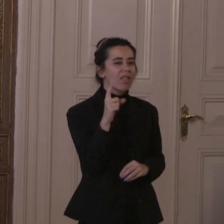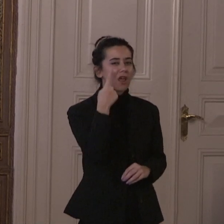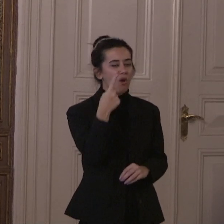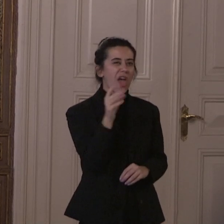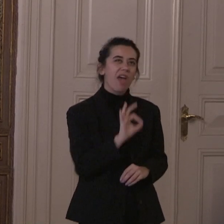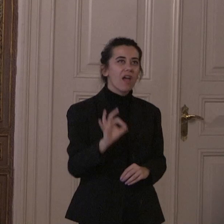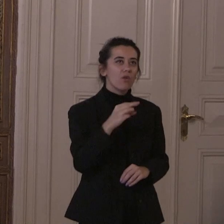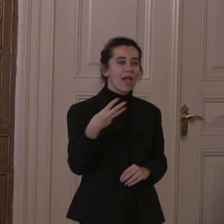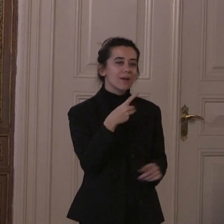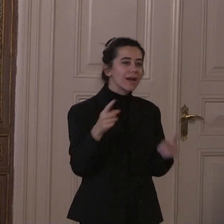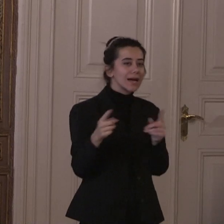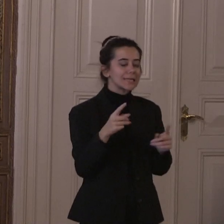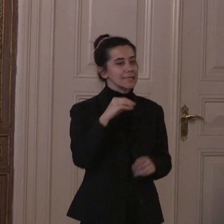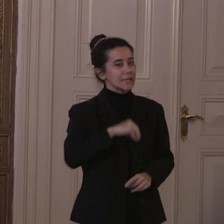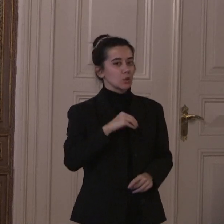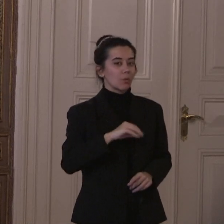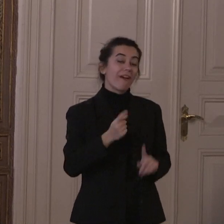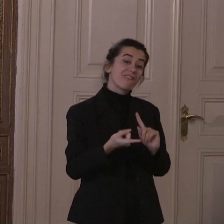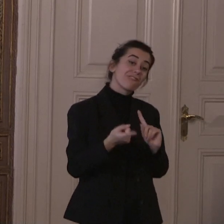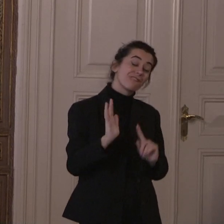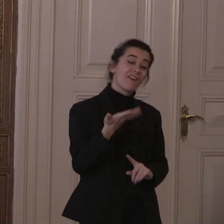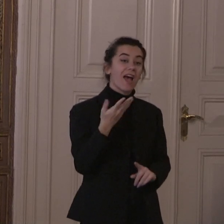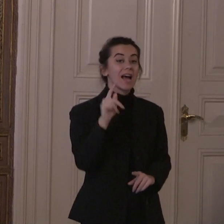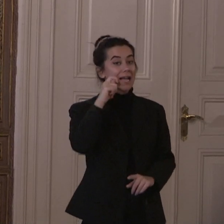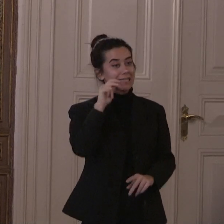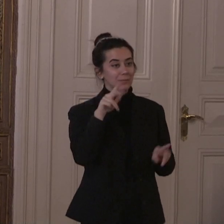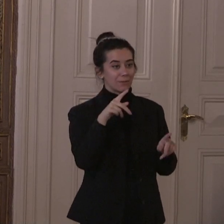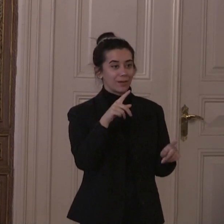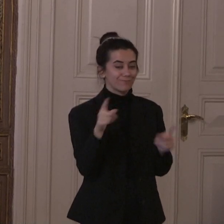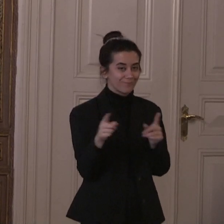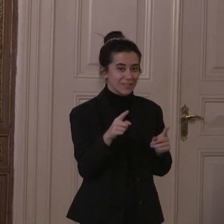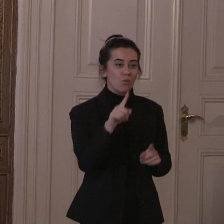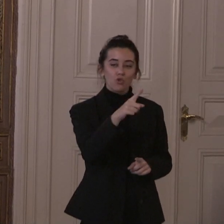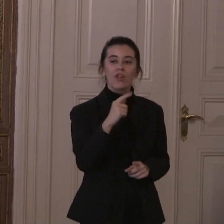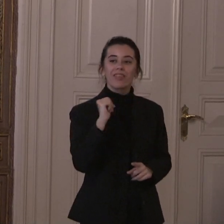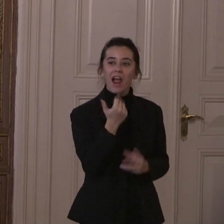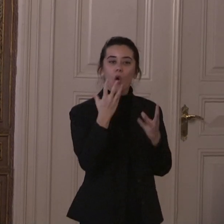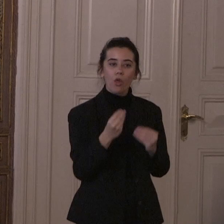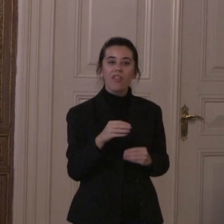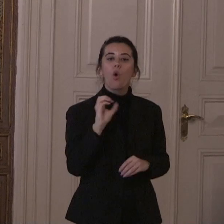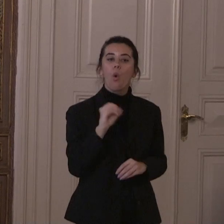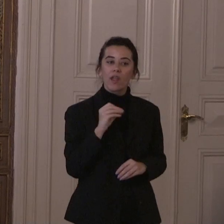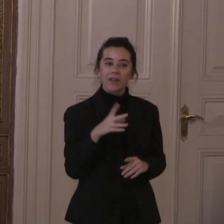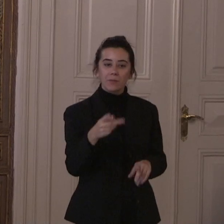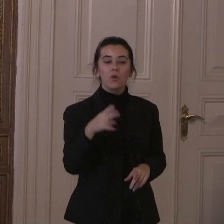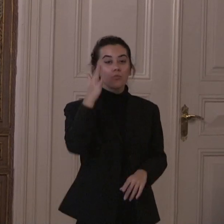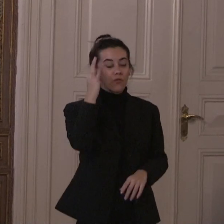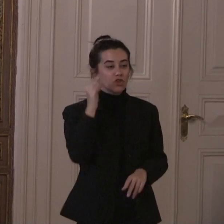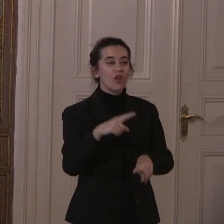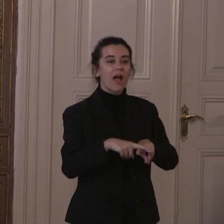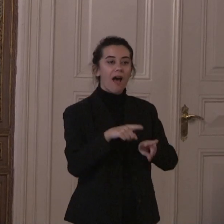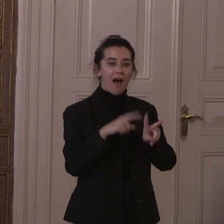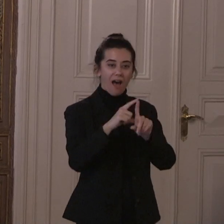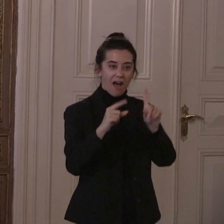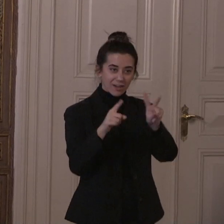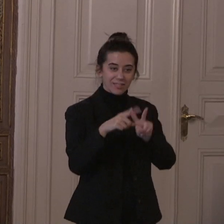gibi zannediyorum veya Kasım gibi kurucu müdürümünde çok kıymetli hocam Profesör Aydan Oral benden sonra